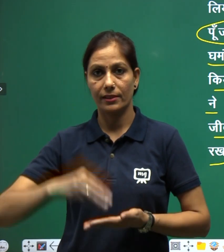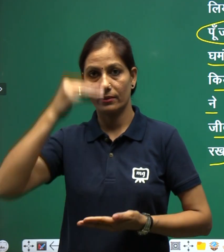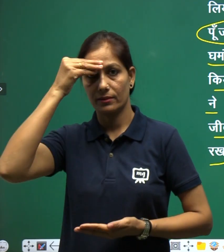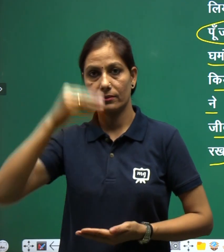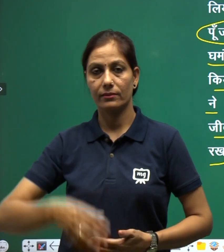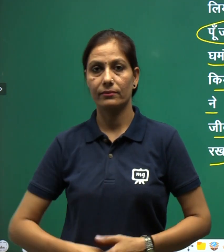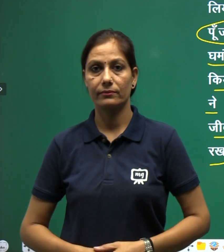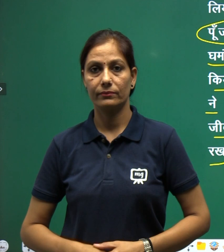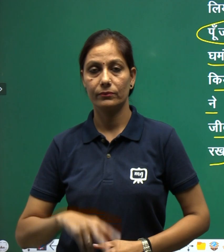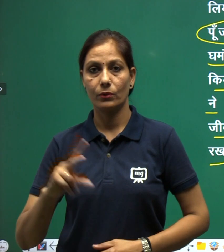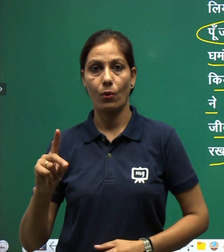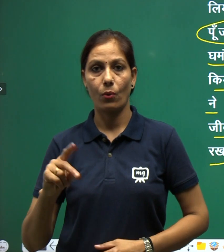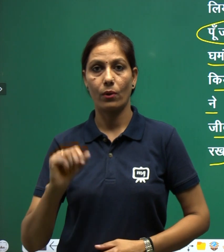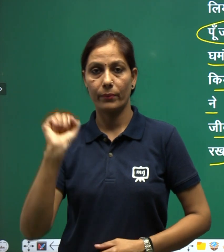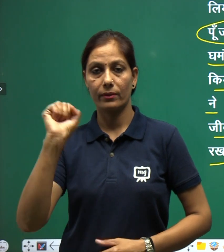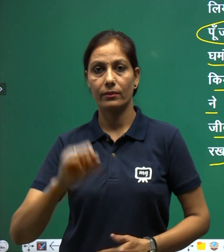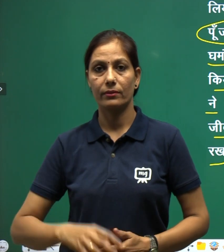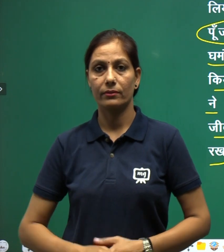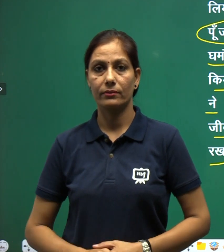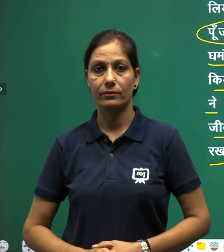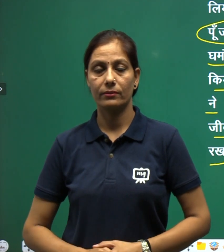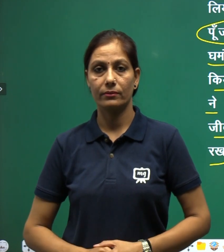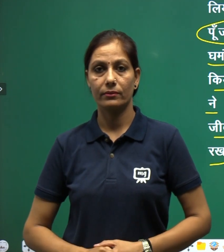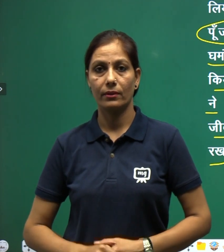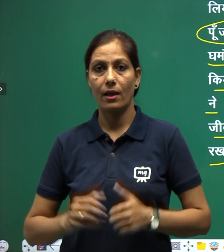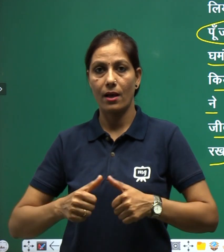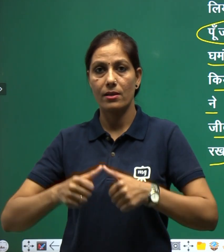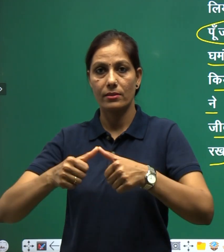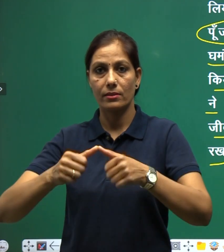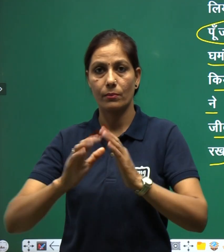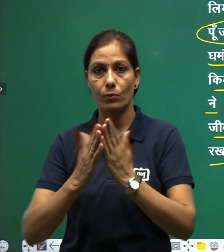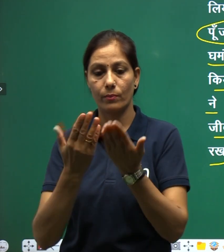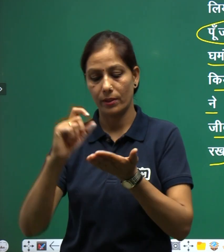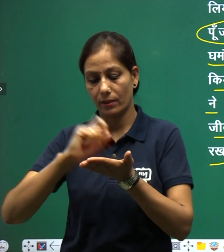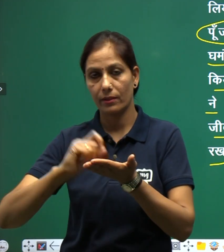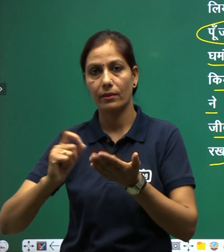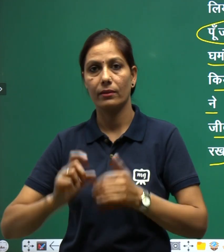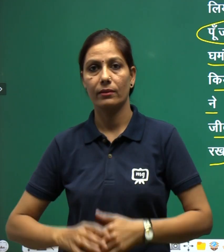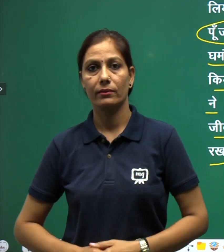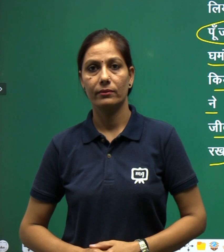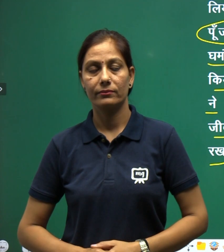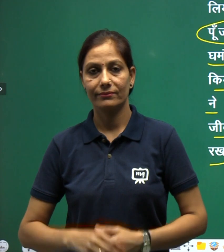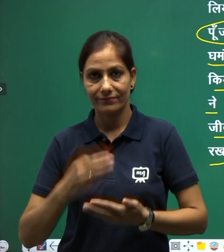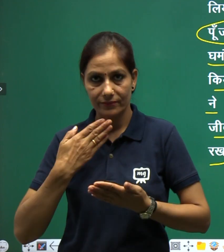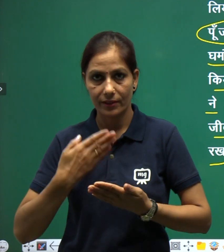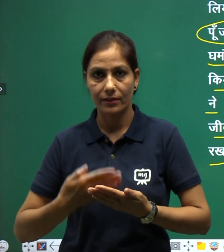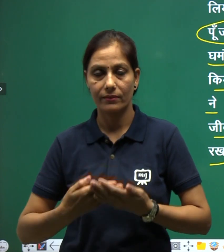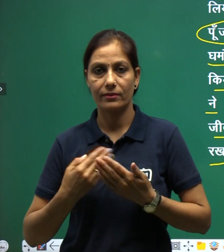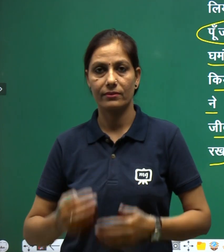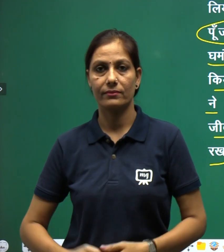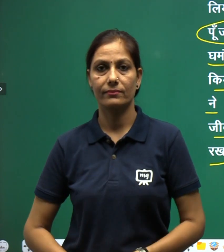करें और अपनी उत्तर पुस्तिका में लिखें। धन्यवाद।